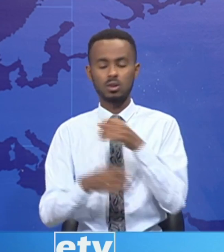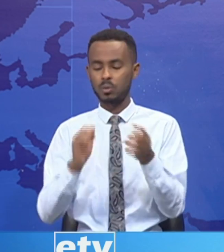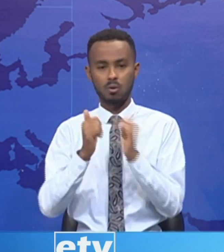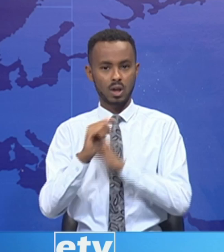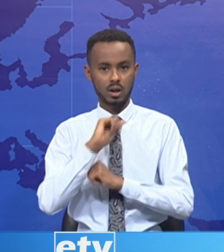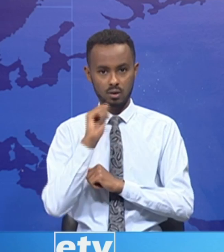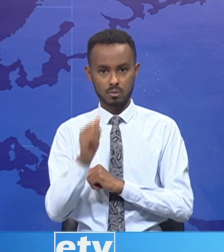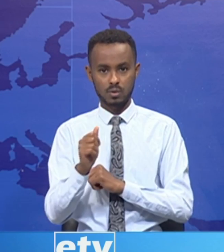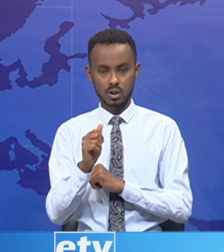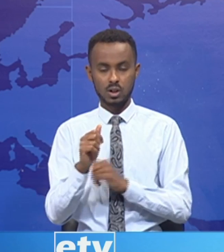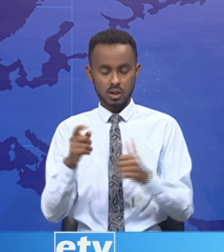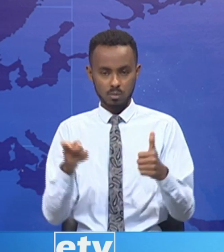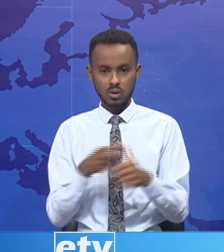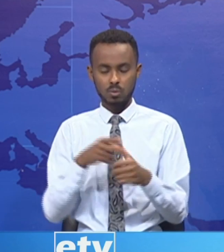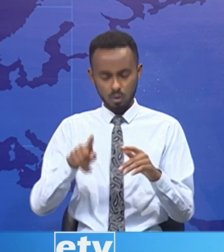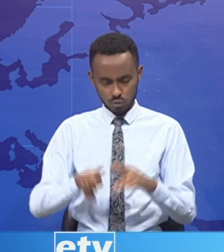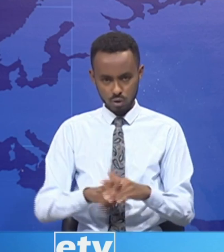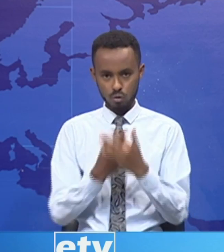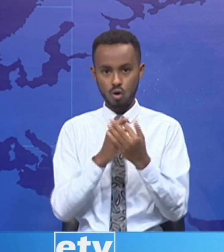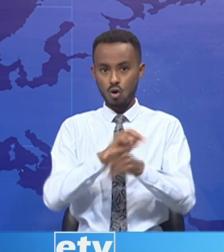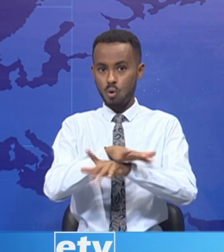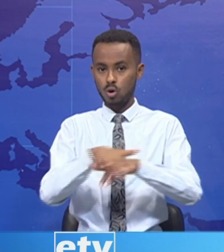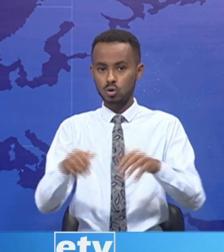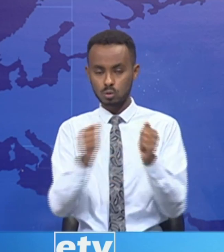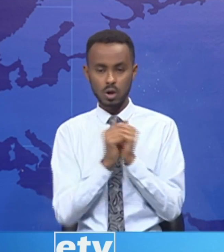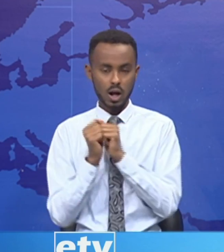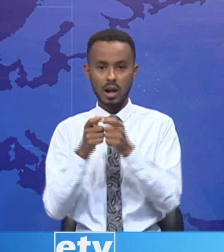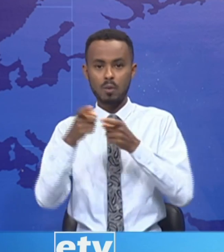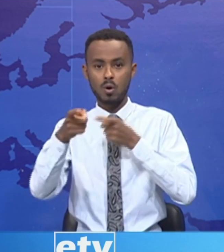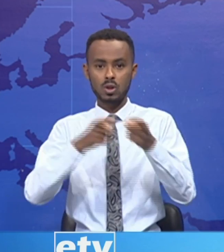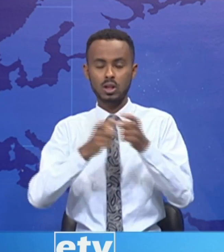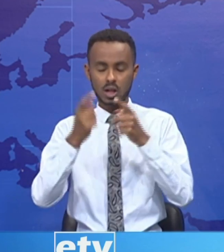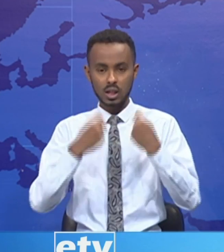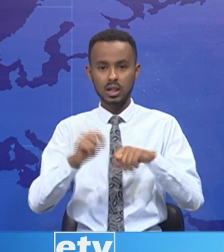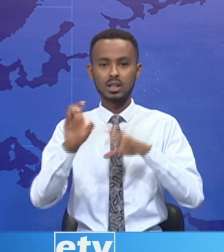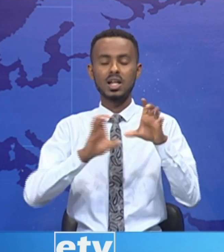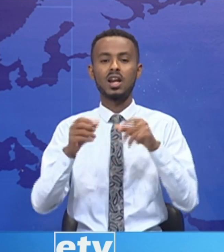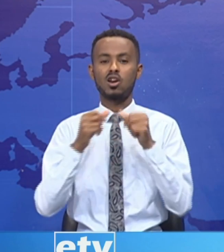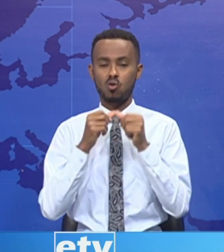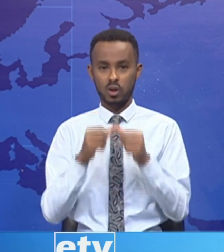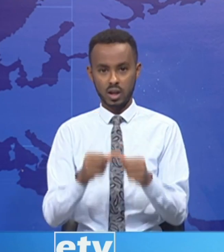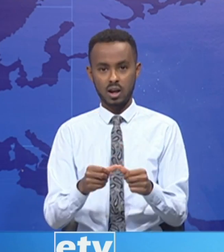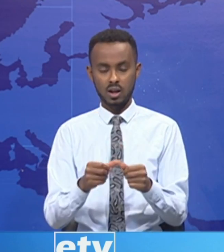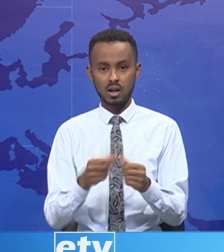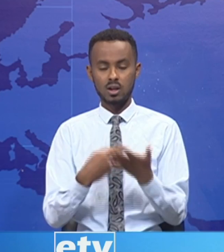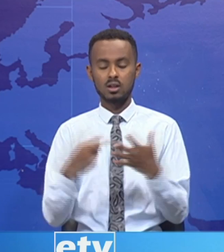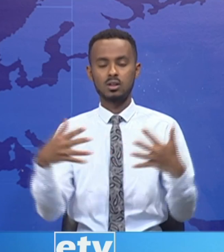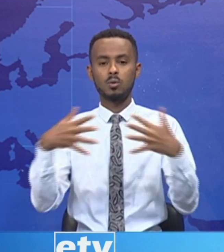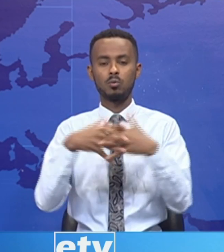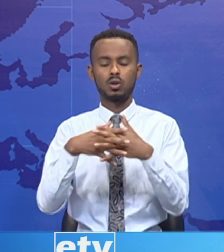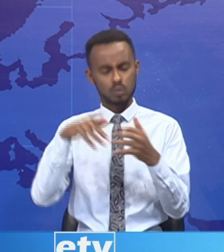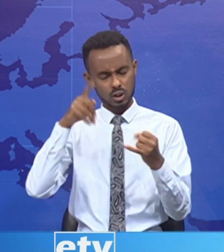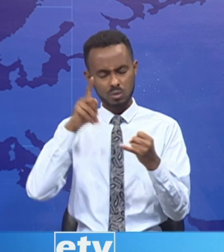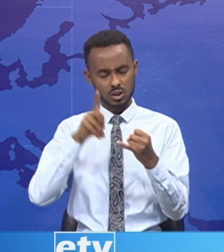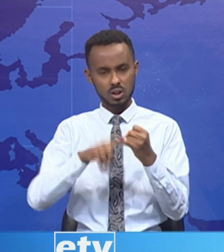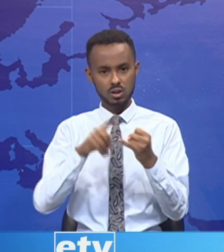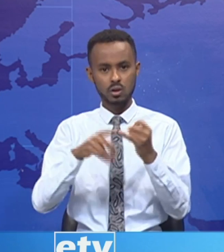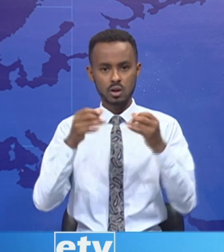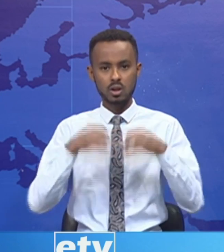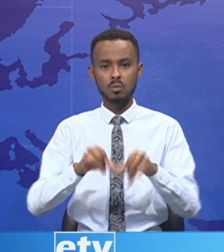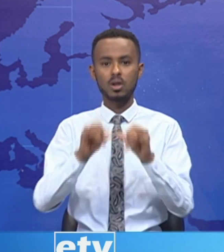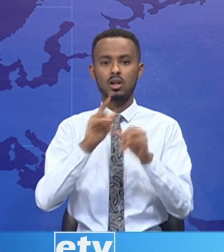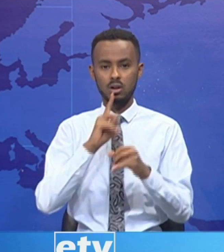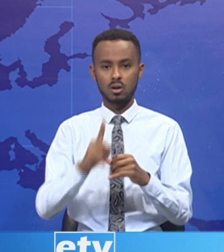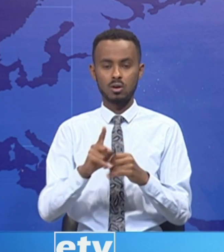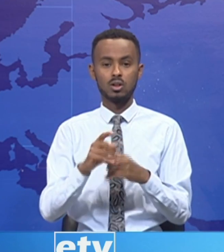አይደለም። ከመጀመሪያም ጀምሮ ወረርሽኙን በጋራ ለመቆጣጠር ጥረት ስናደርግ ቆይተናል። ይህ ትብብርም እስከ መጨረሻው የሚቀጥል